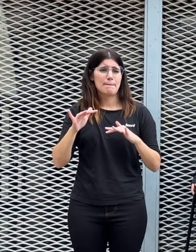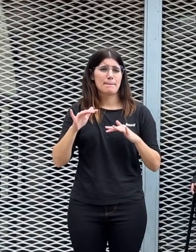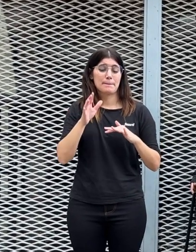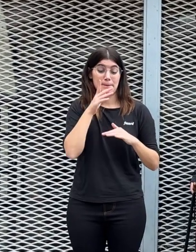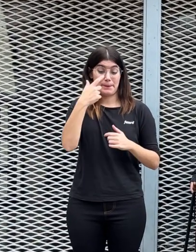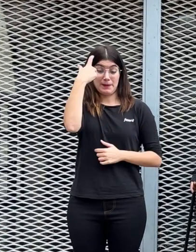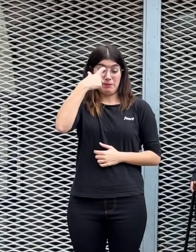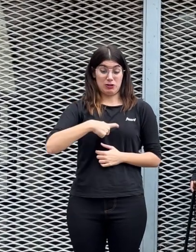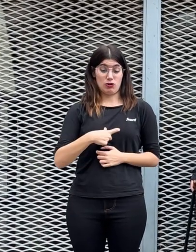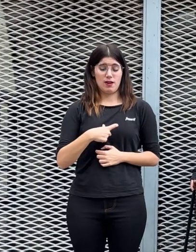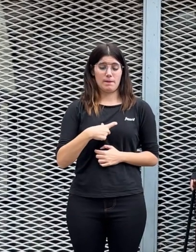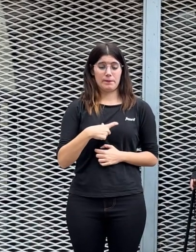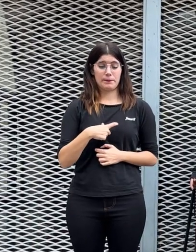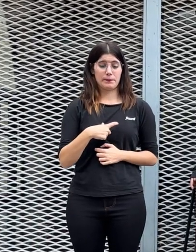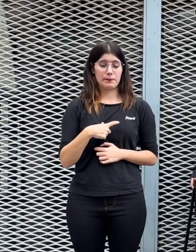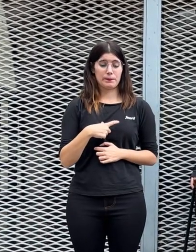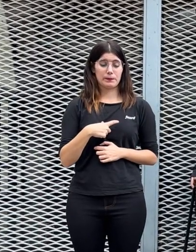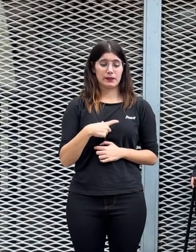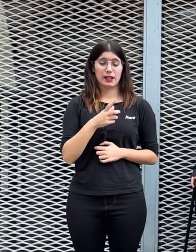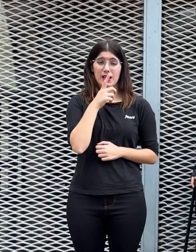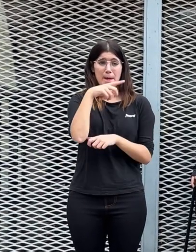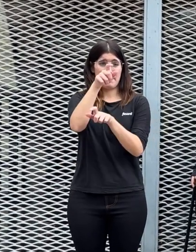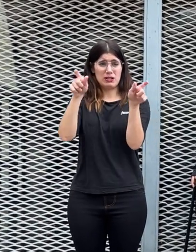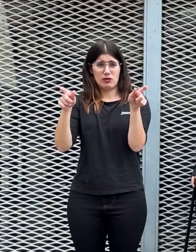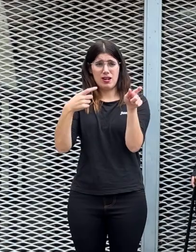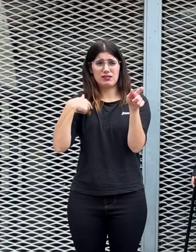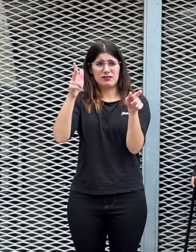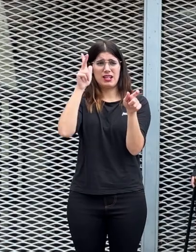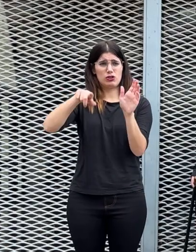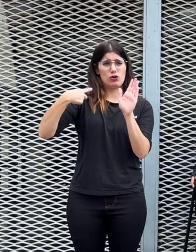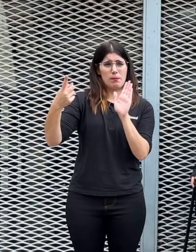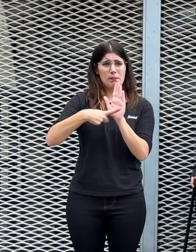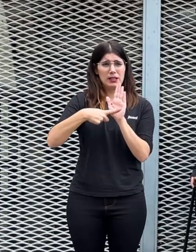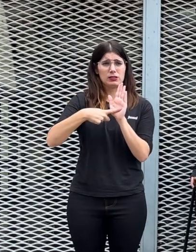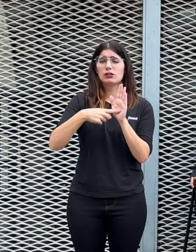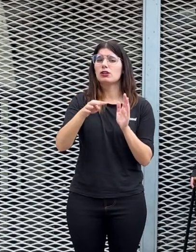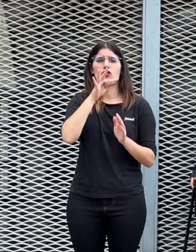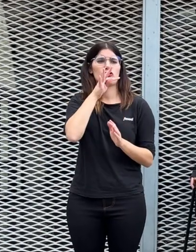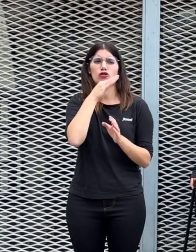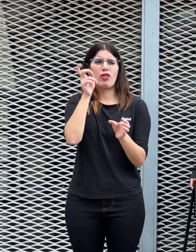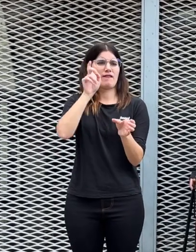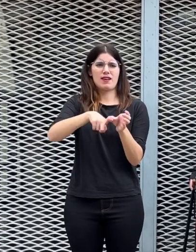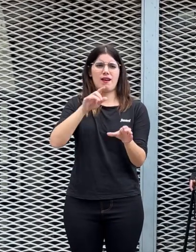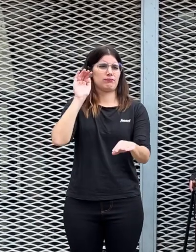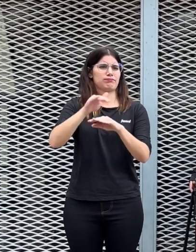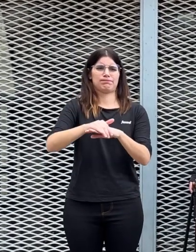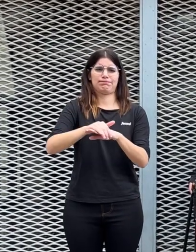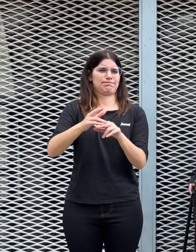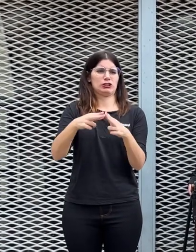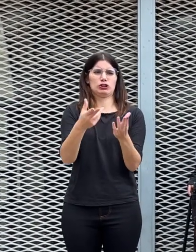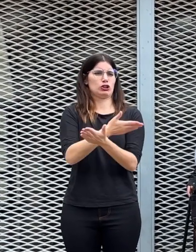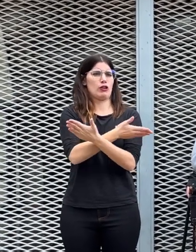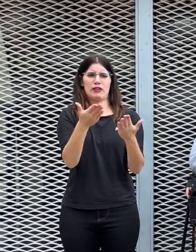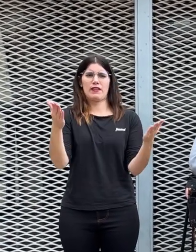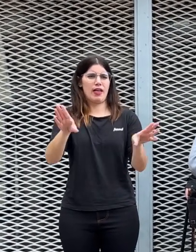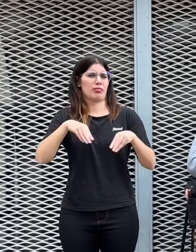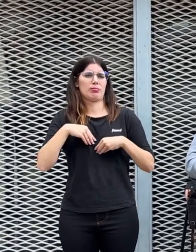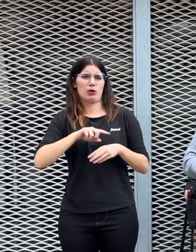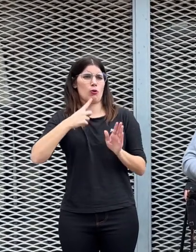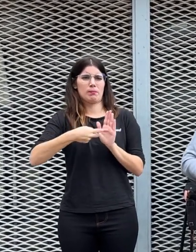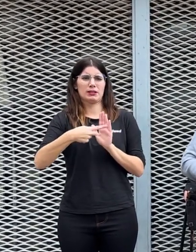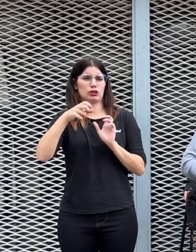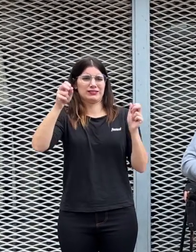com a ciutadans i ciutadanes de ple dret encara no és ben assimilada per la societat de la qual formem part.